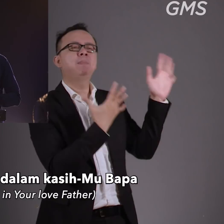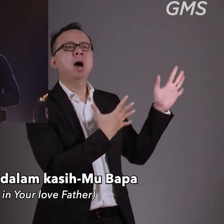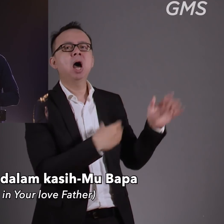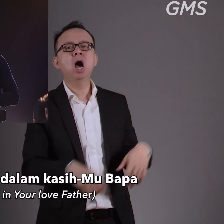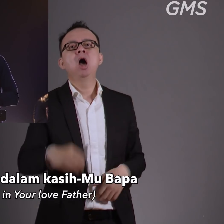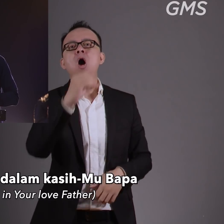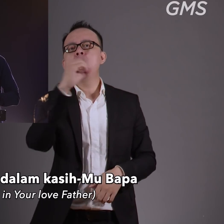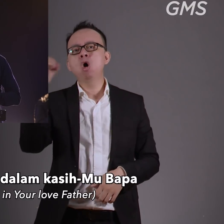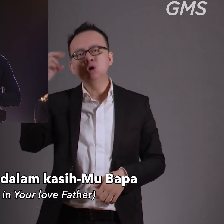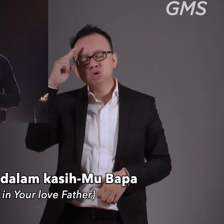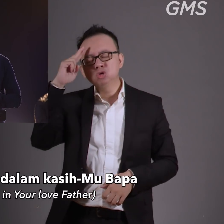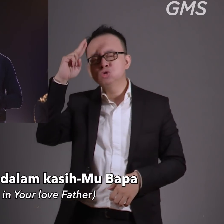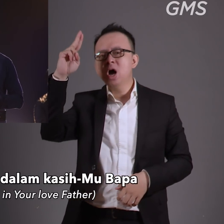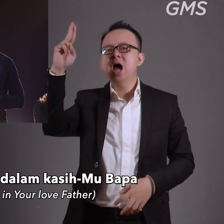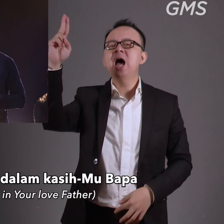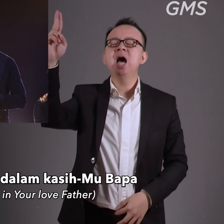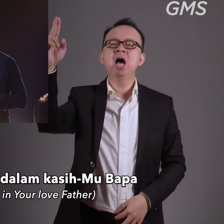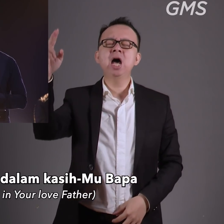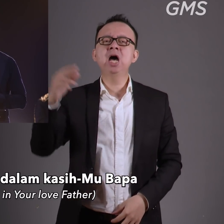kasih-Mu Bapa. Oh